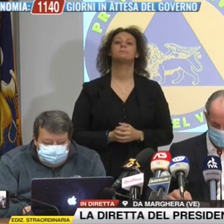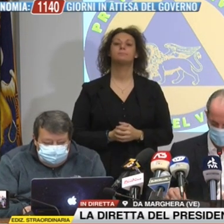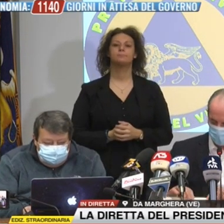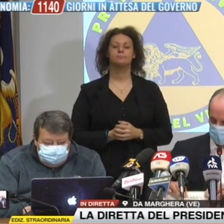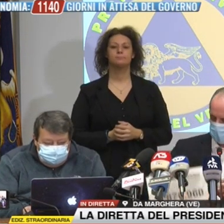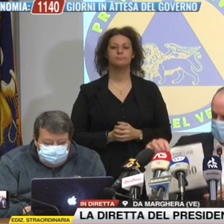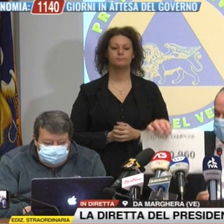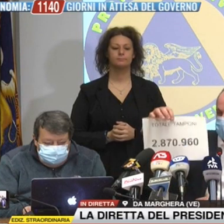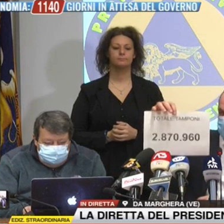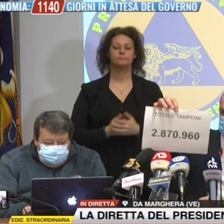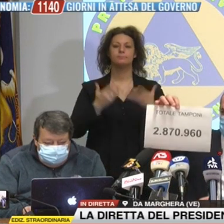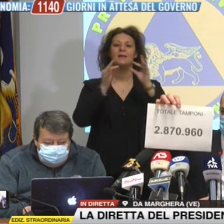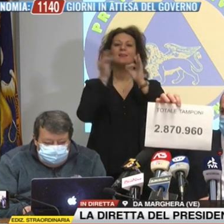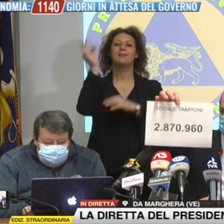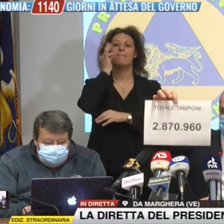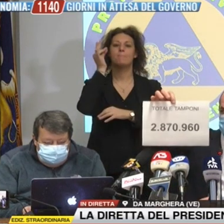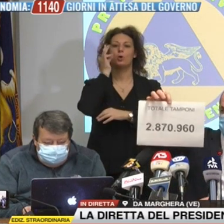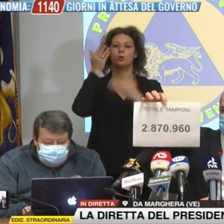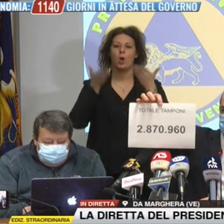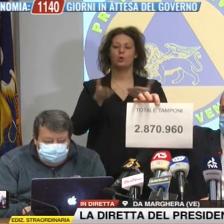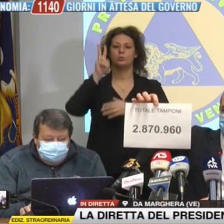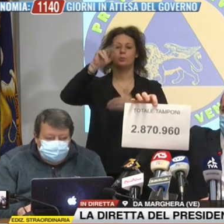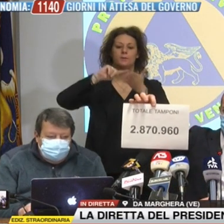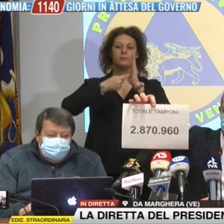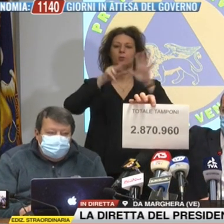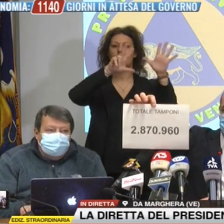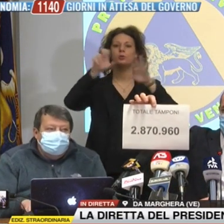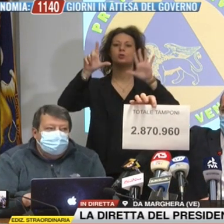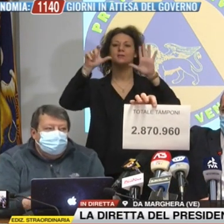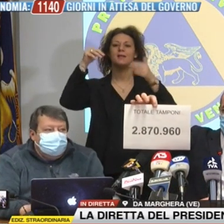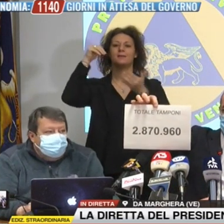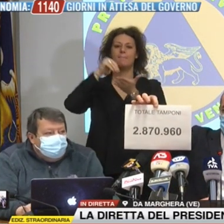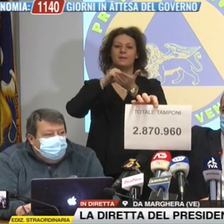economizziamo sui tempi. I tamponi oggi sono